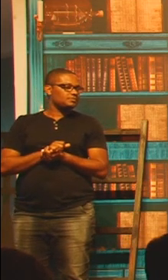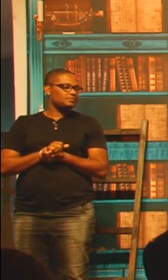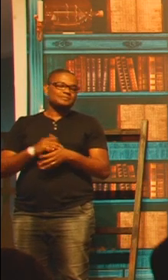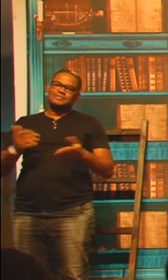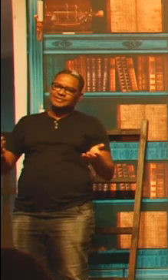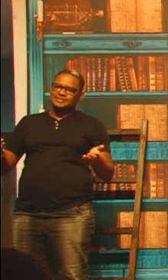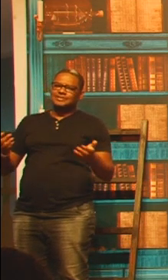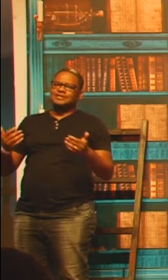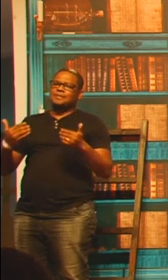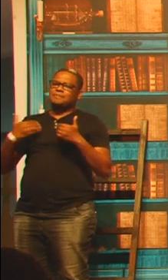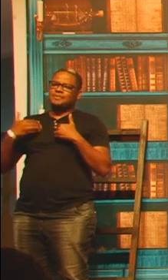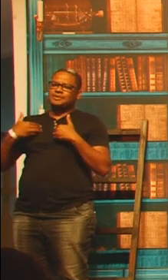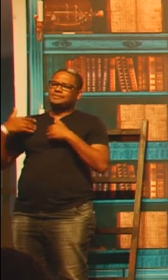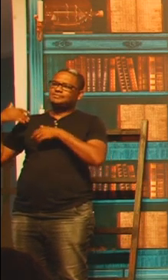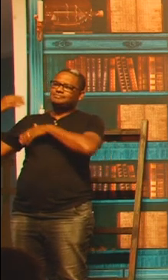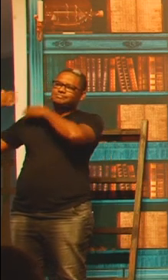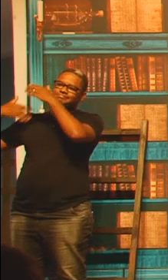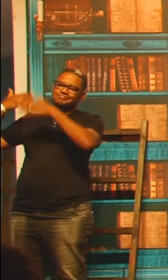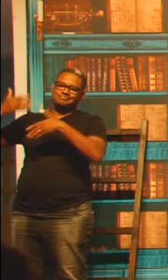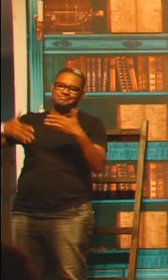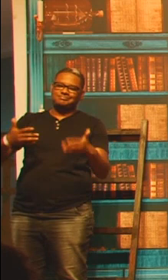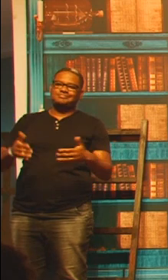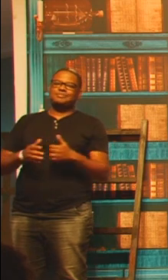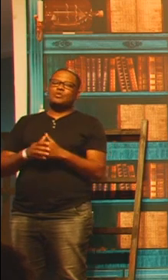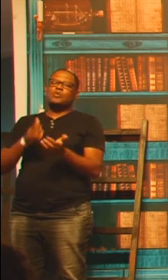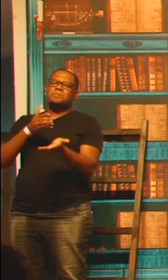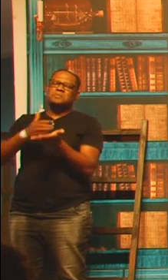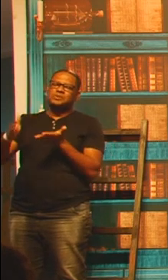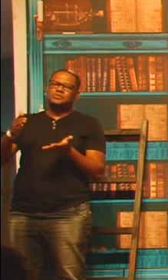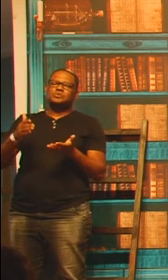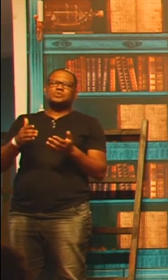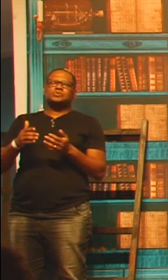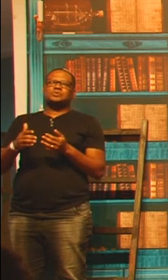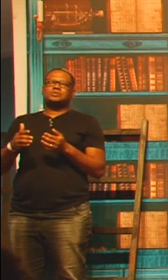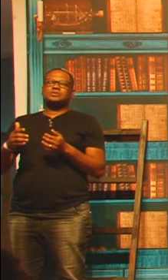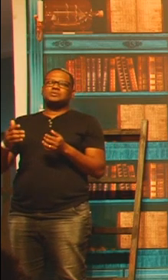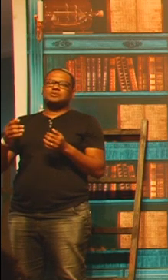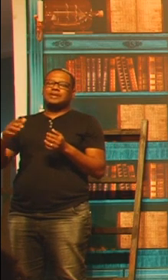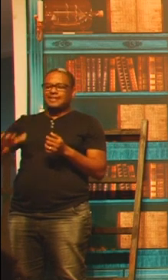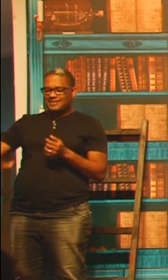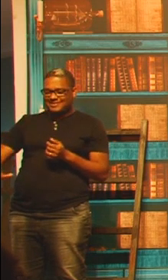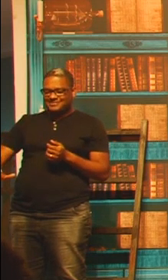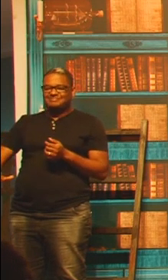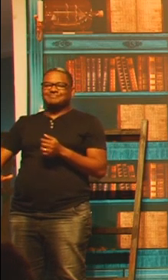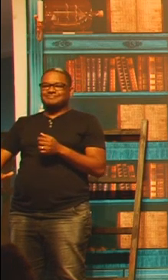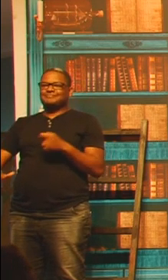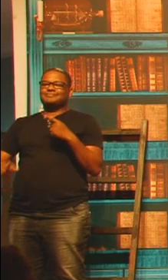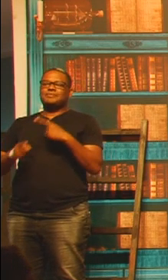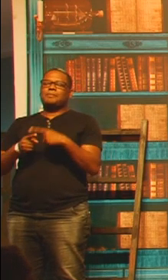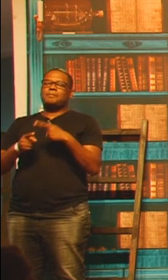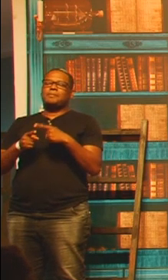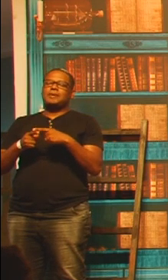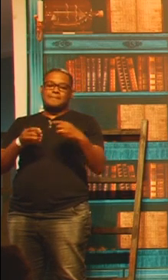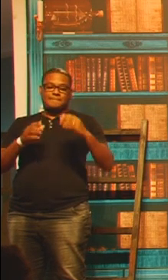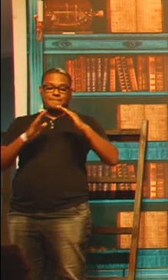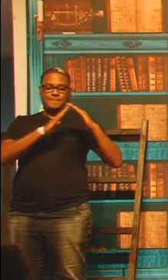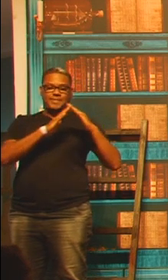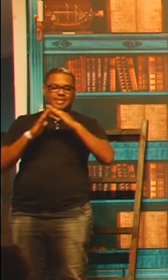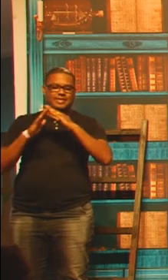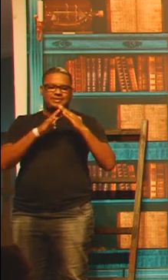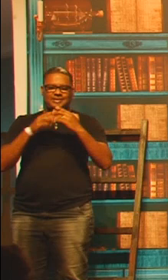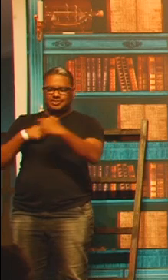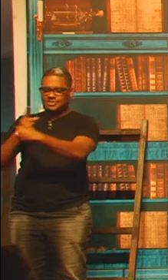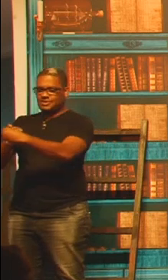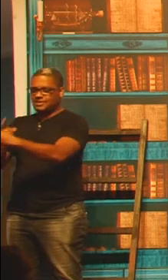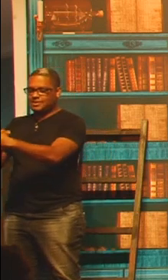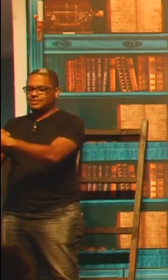A minha trajetória começou ainda muito criança. Próximo à minha casa, eu morava no interior